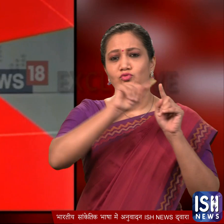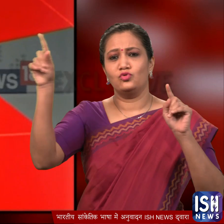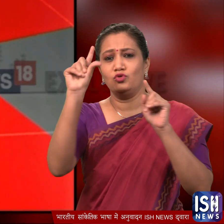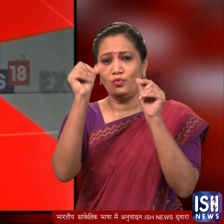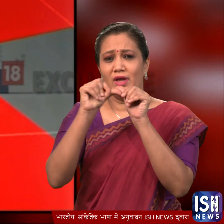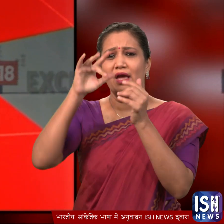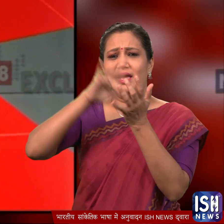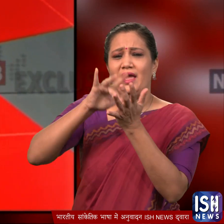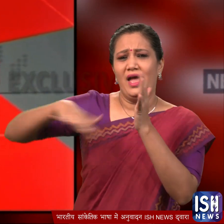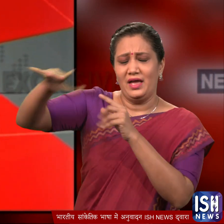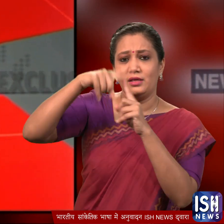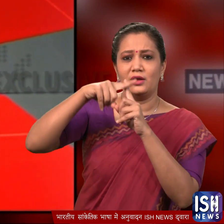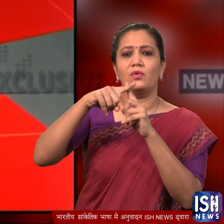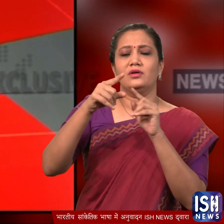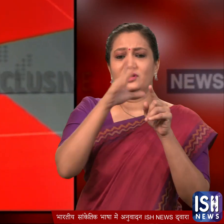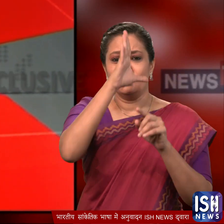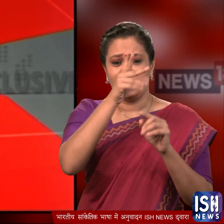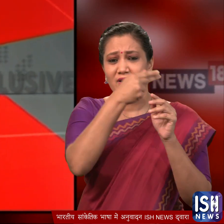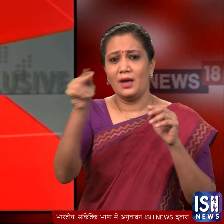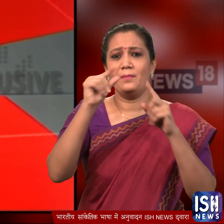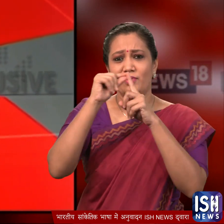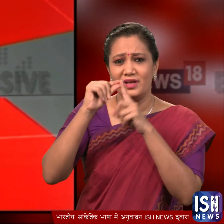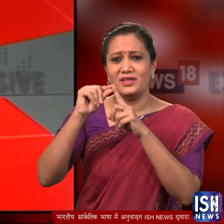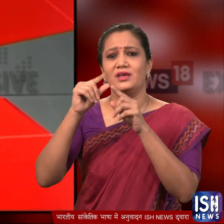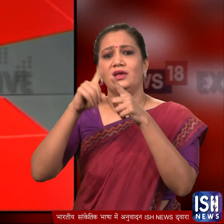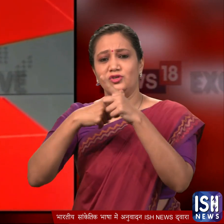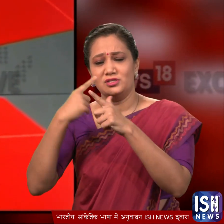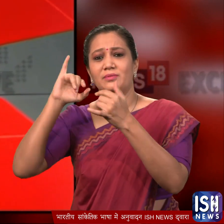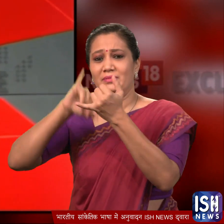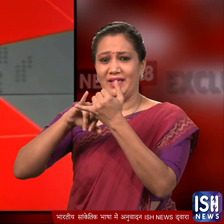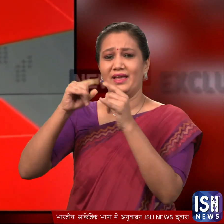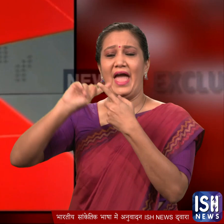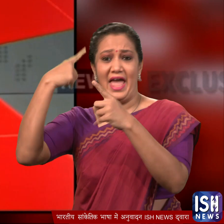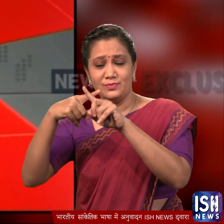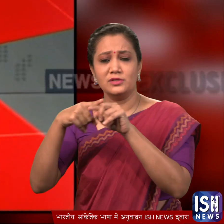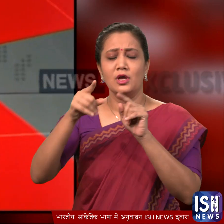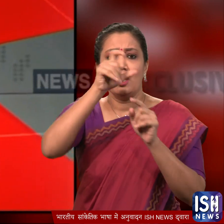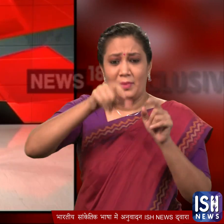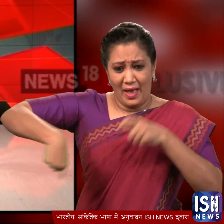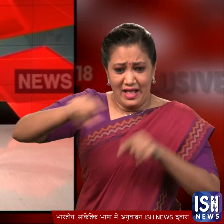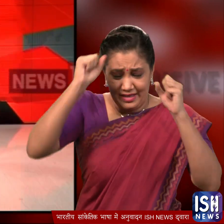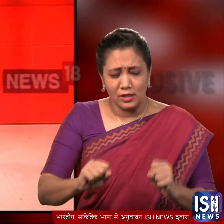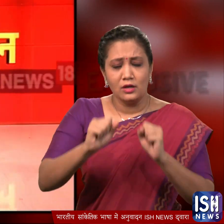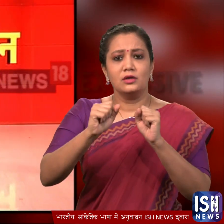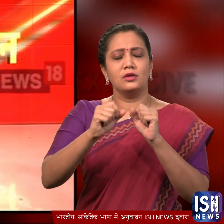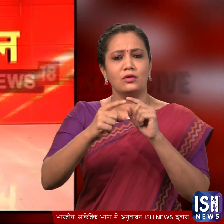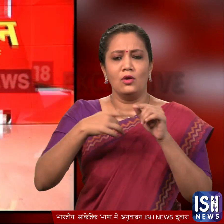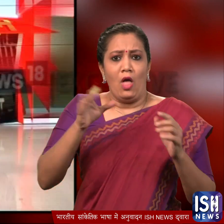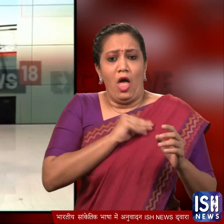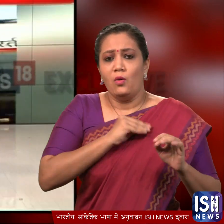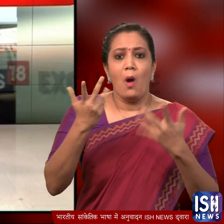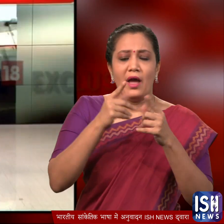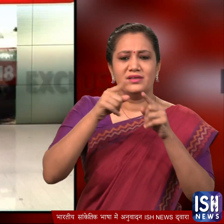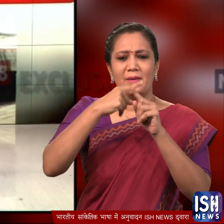दिल्ली से उत्तराखंड के टनकपुर जा रही पूर्णागिरी जनशताब्दी एक्सप्रेस में सवार यात्री उस वक्त घबरा गए जब ट्रेन ने टनकपुर